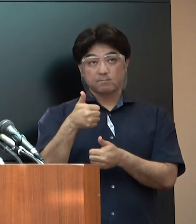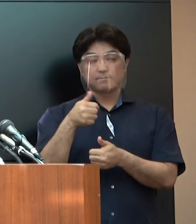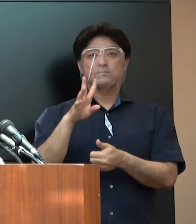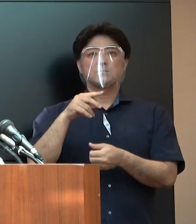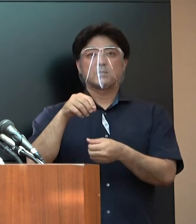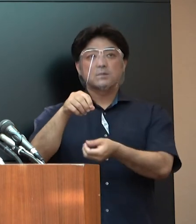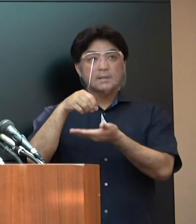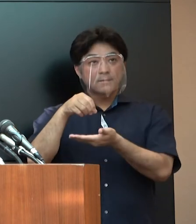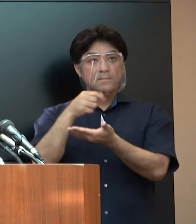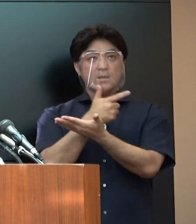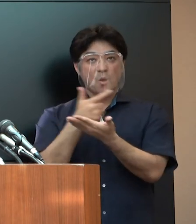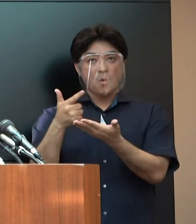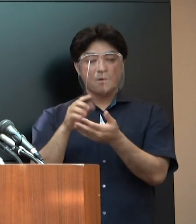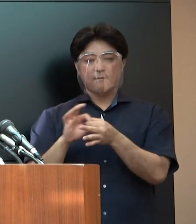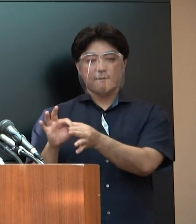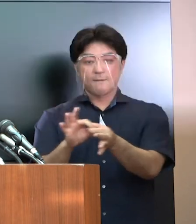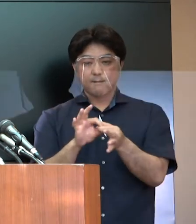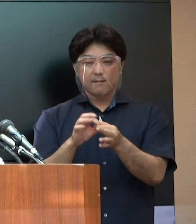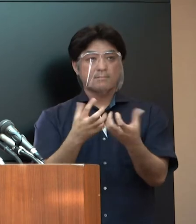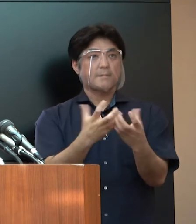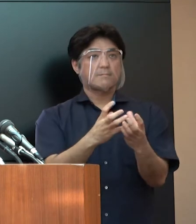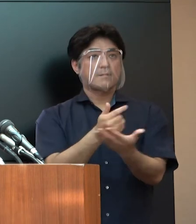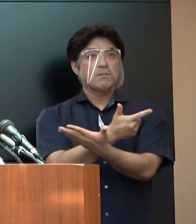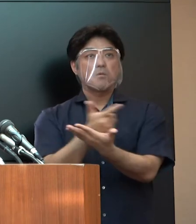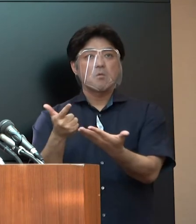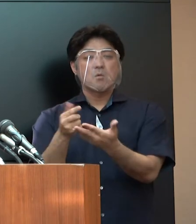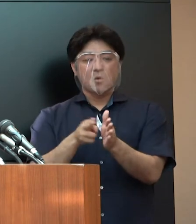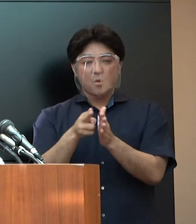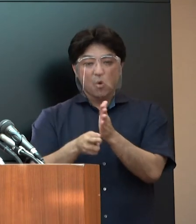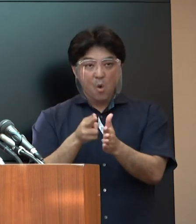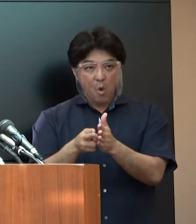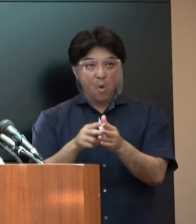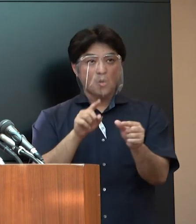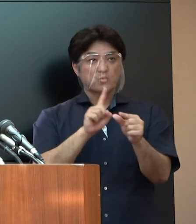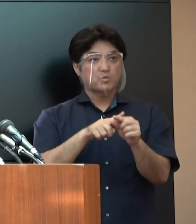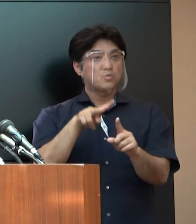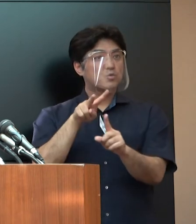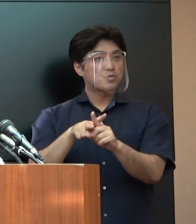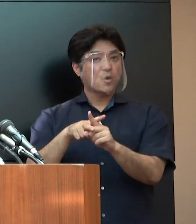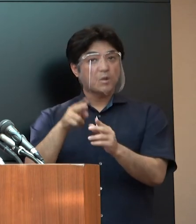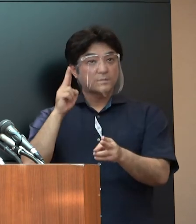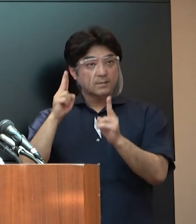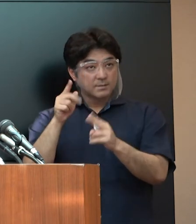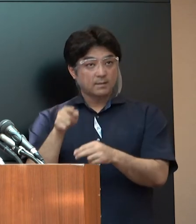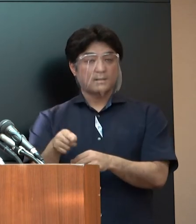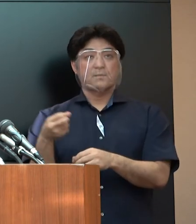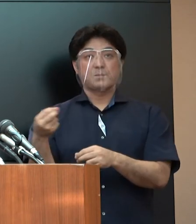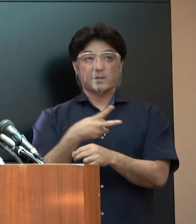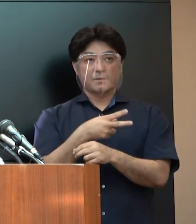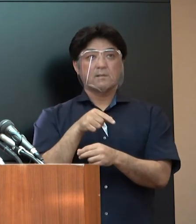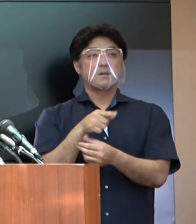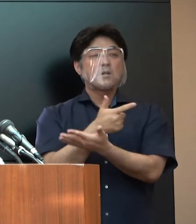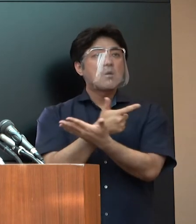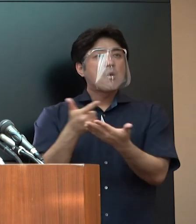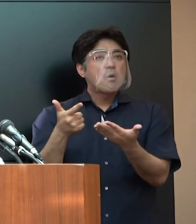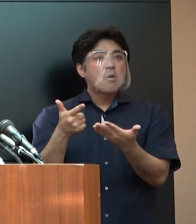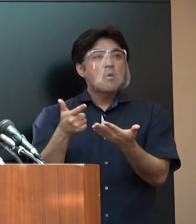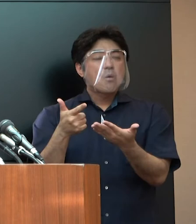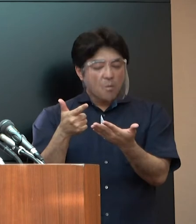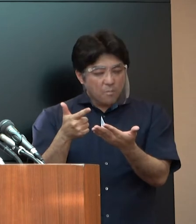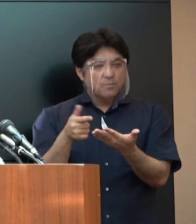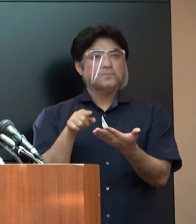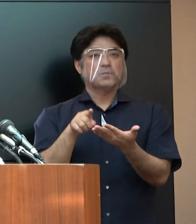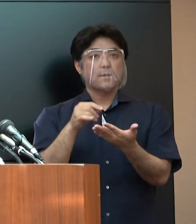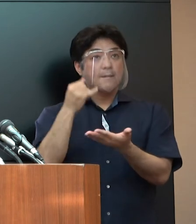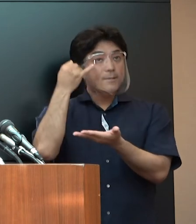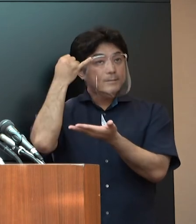係、関連団体、旅行、中小企業、それから総理会やさまざまな方々